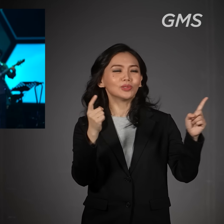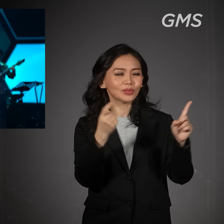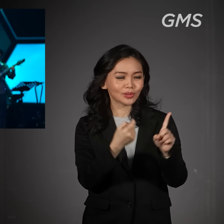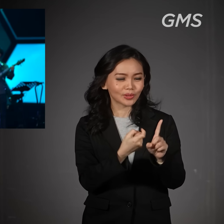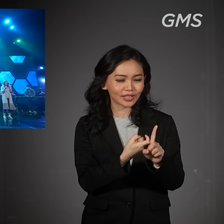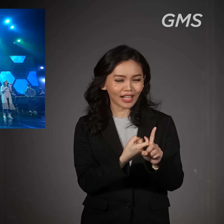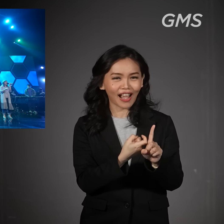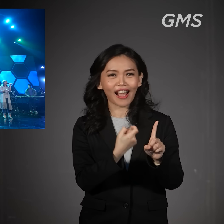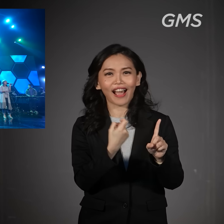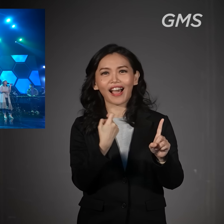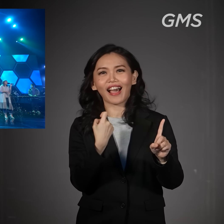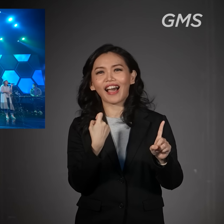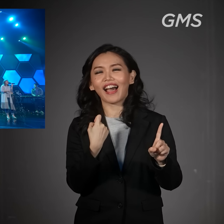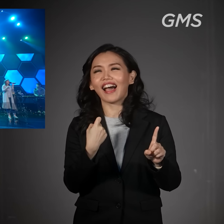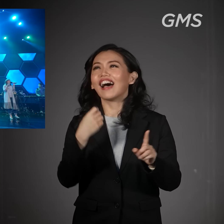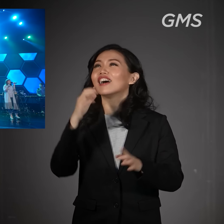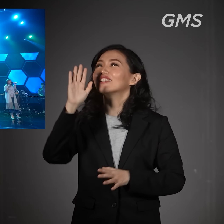jauh